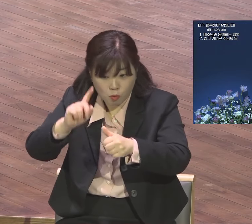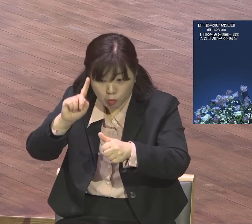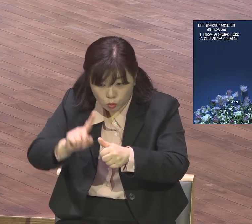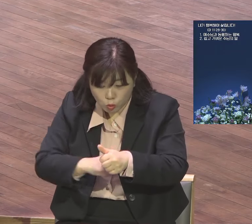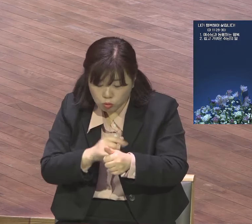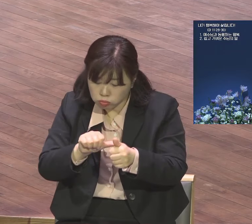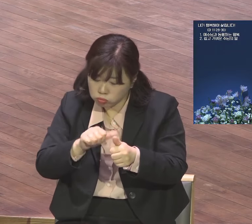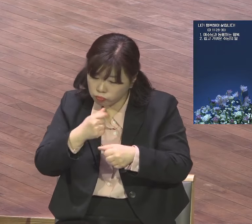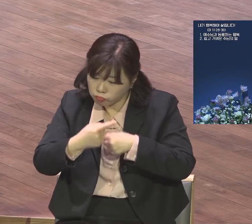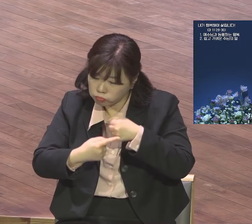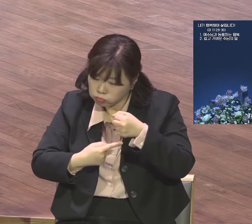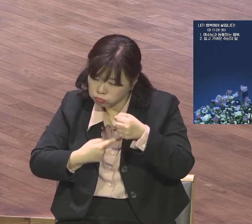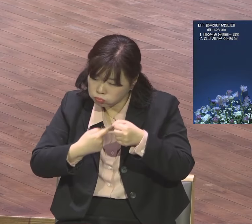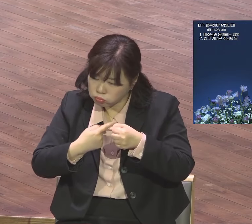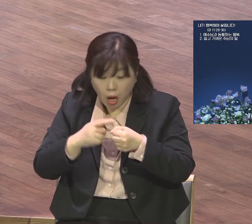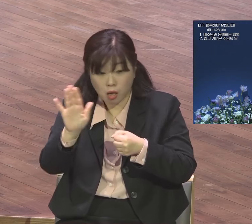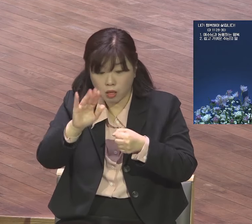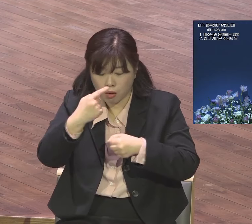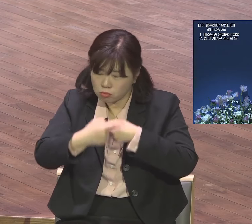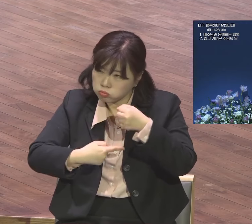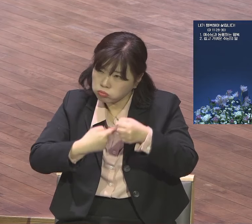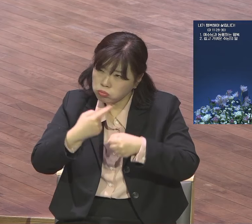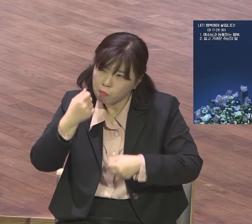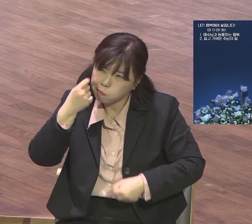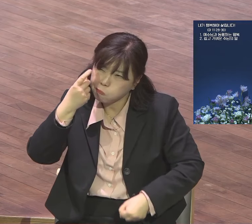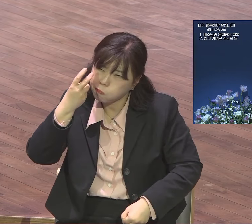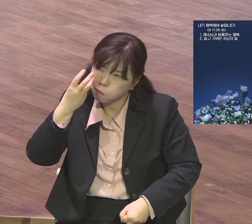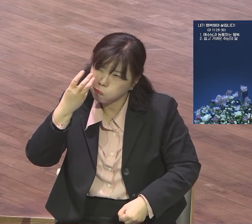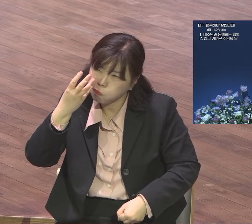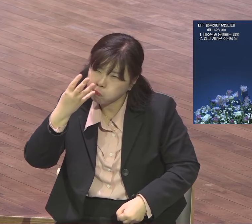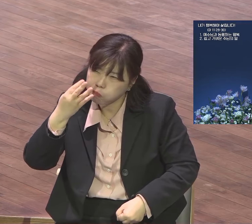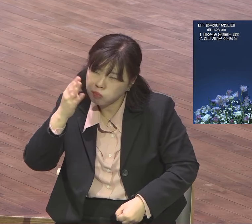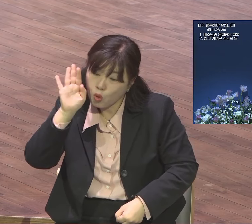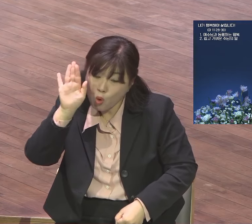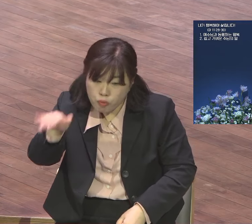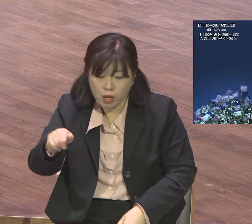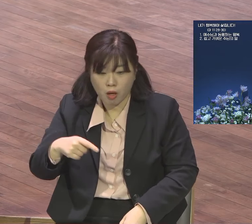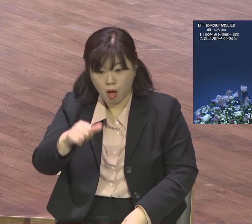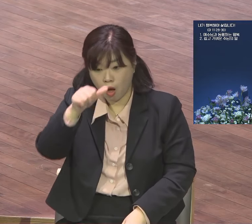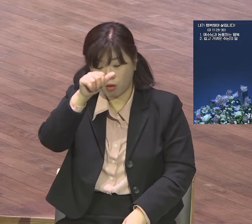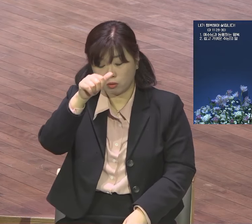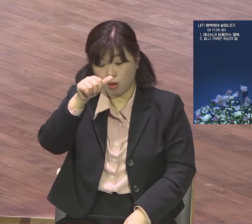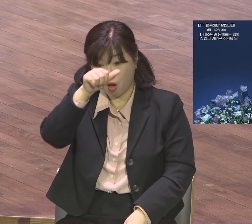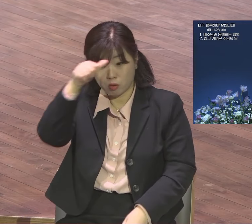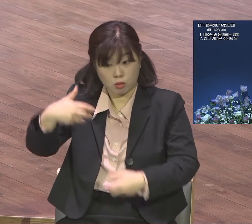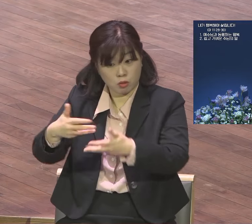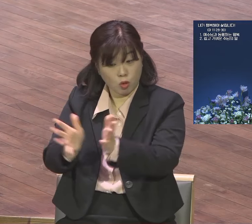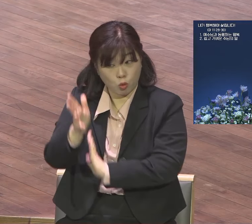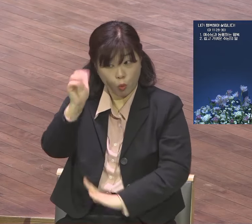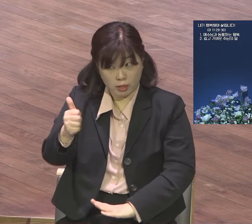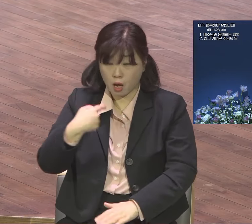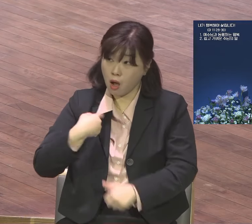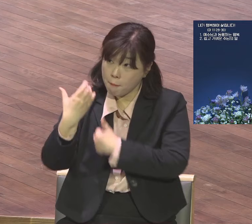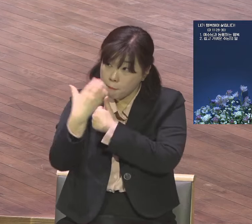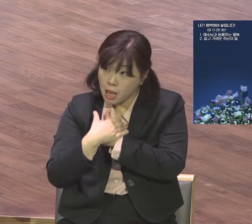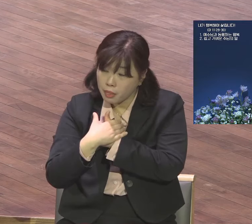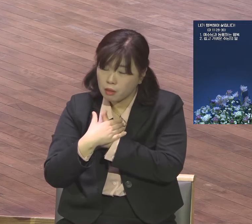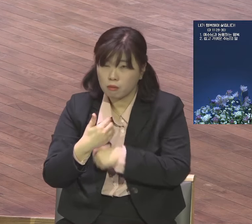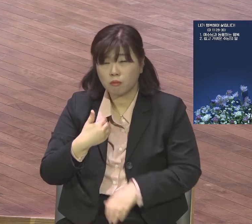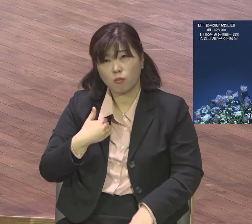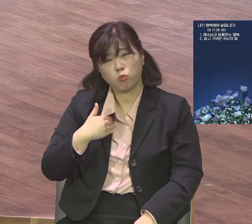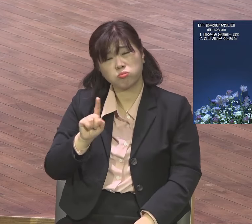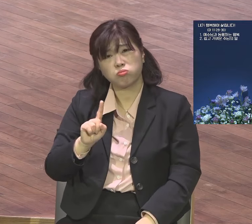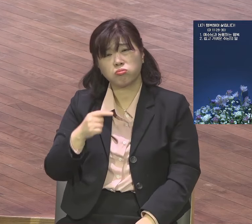제가 교회에 등록한 지 1년도 안 되었는데 막 거룩한 부담이 생기는 거예요. 그래도